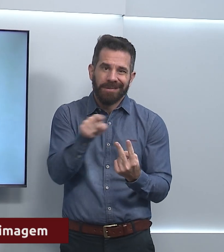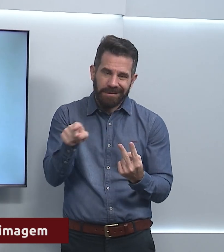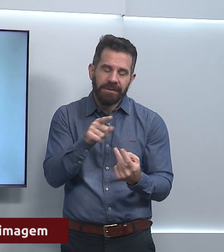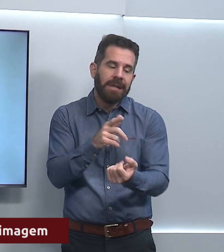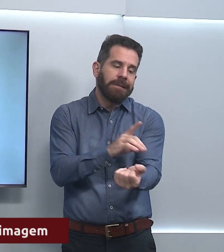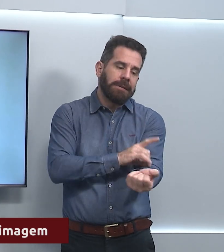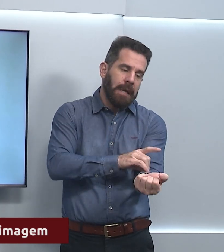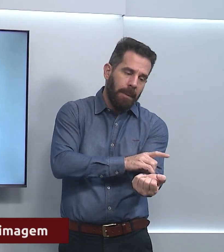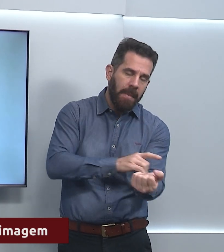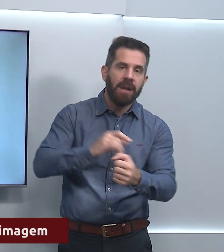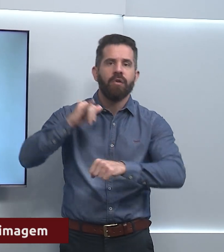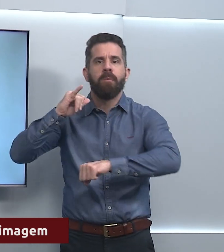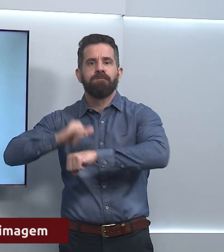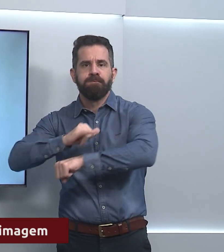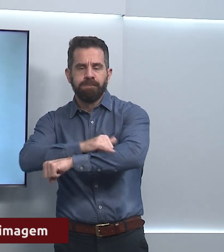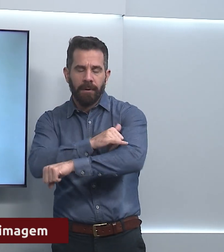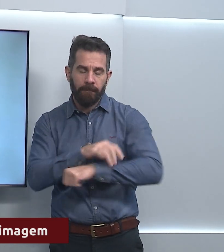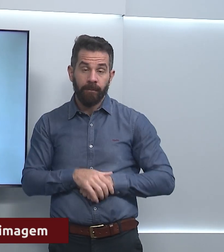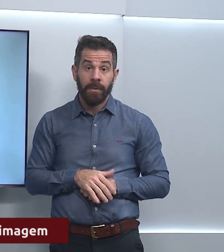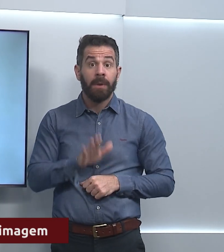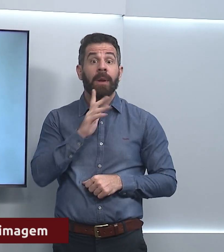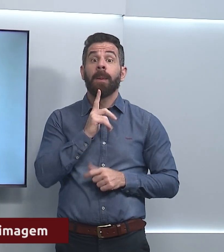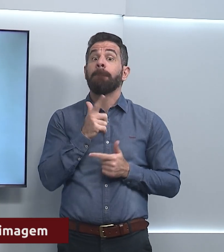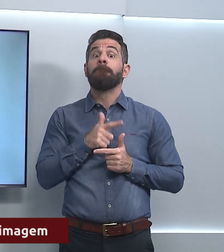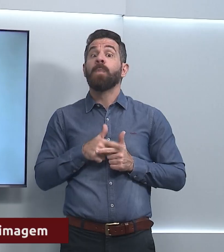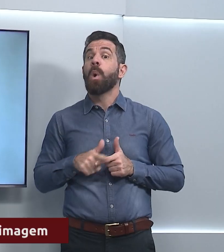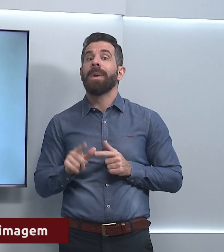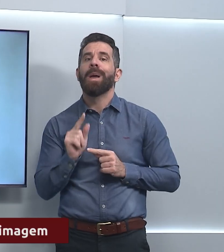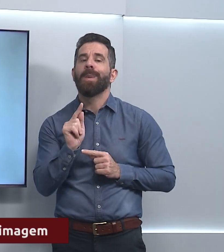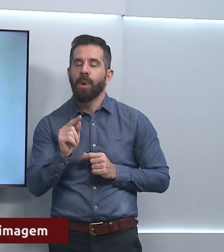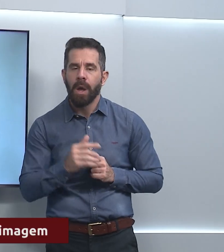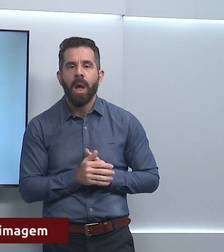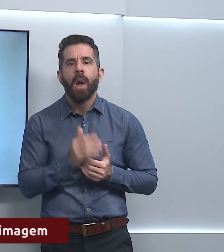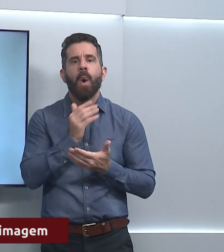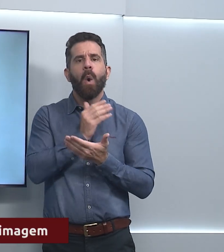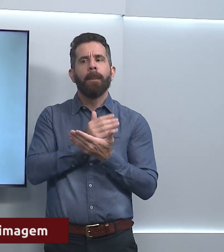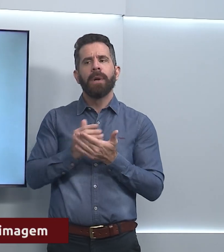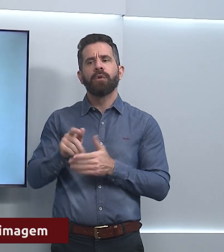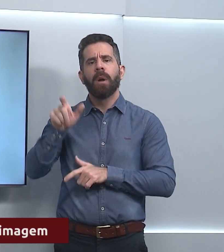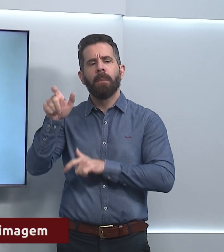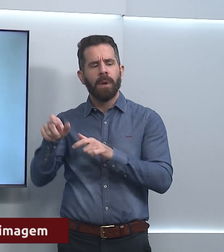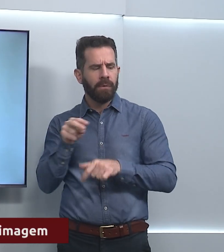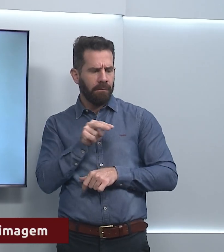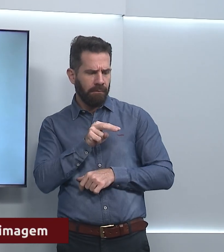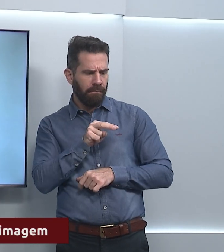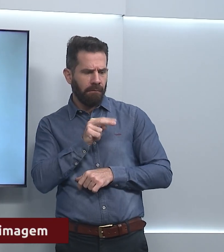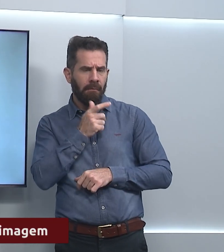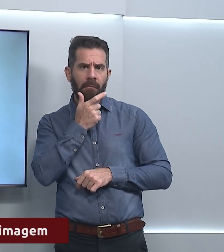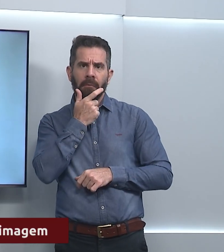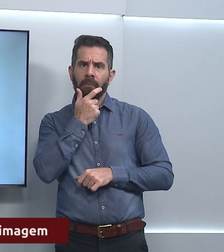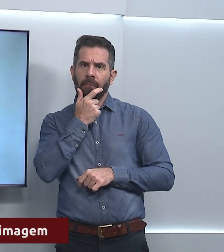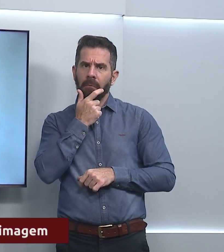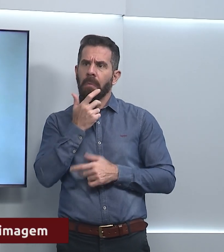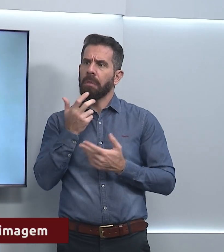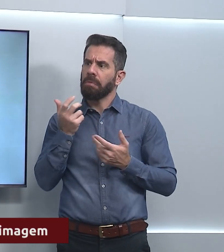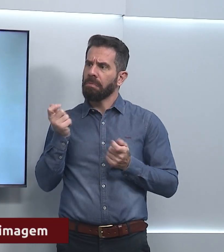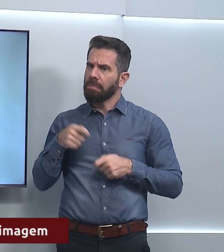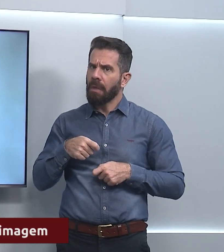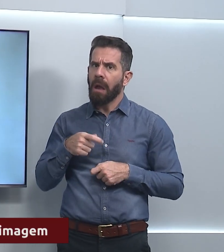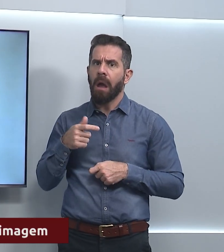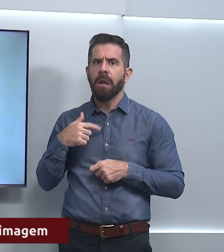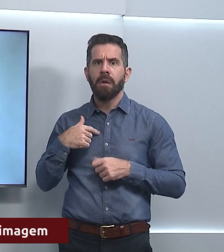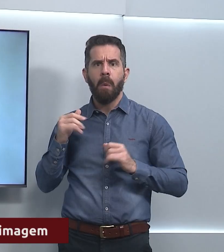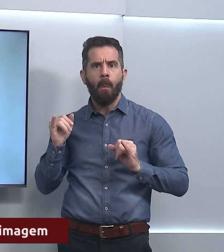desse medicamento é que ele saiu de um ambiente médico, para um senso comum. Então, as